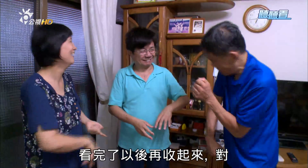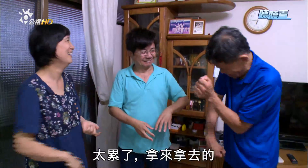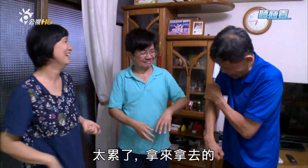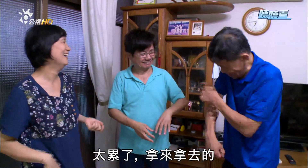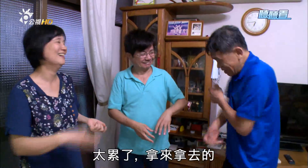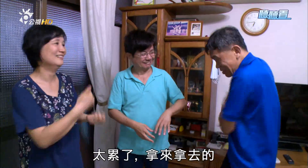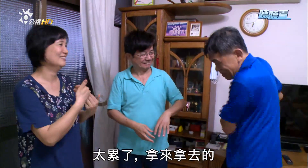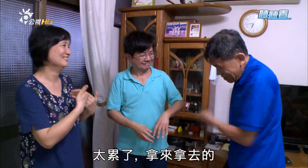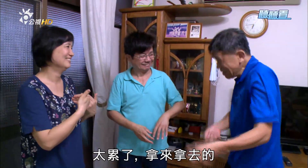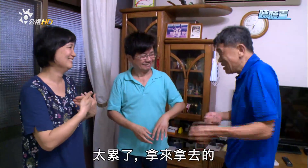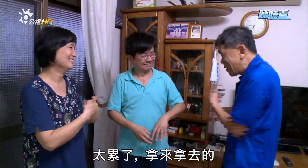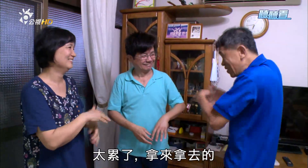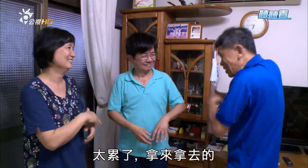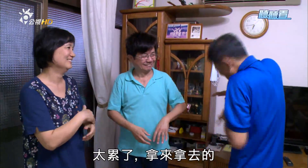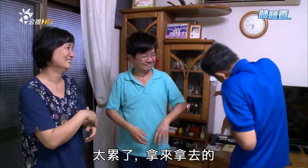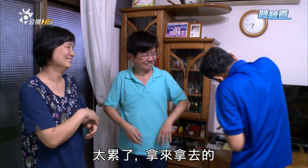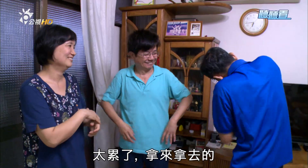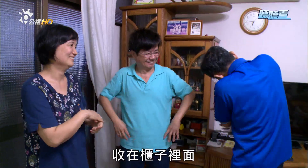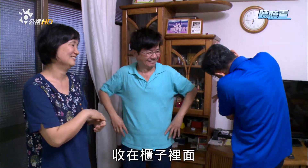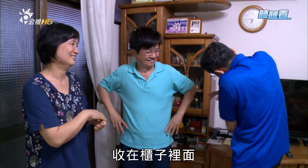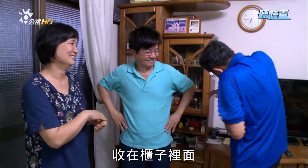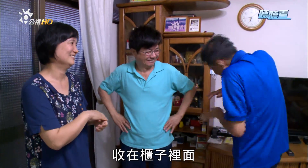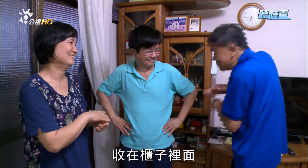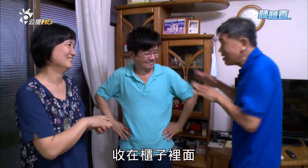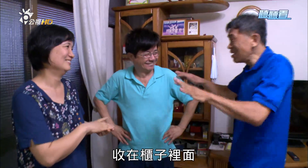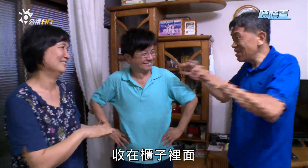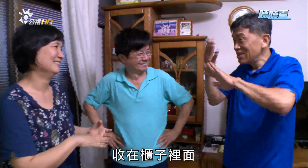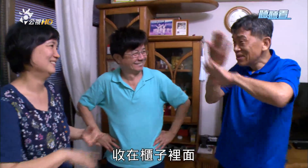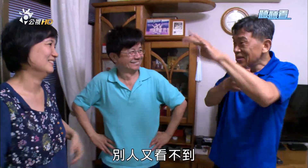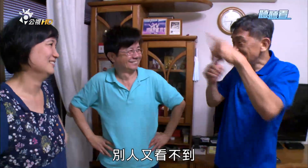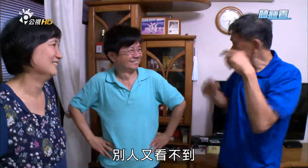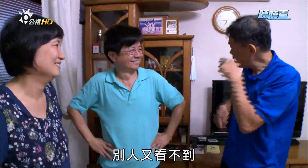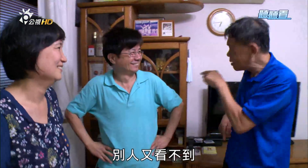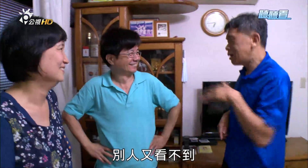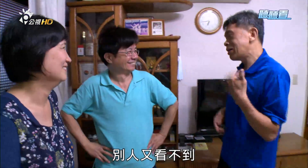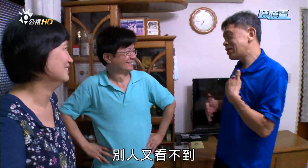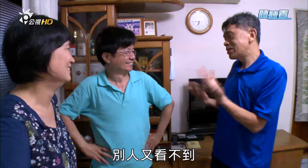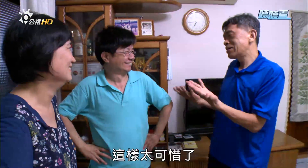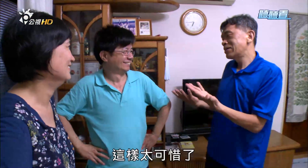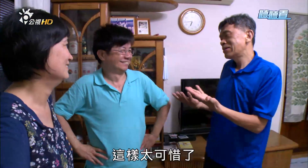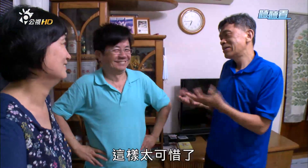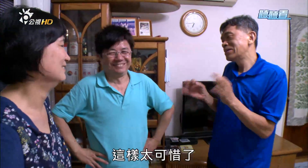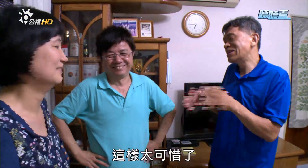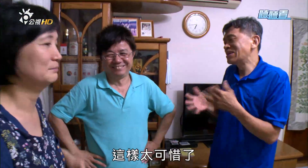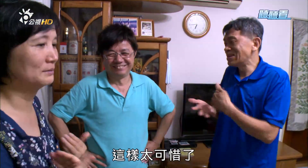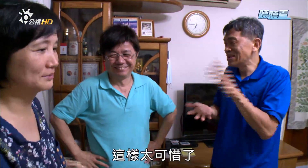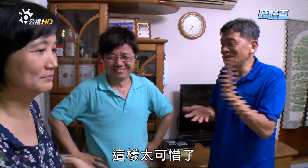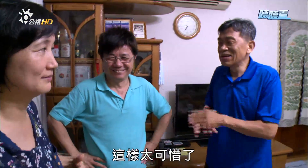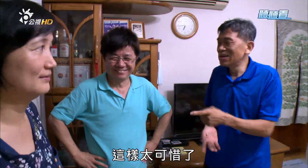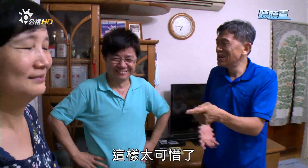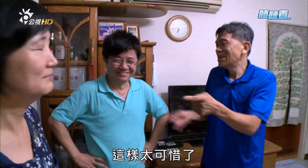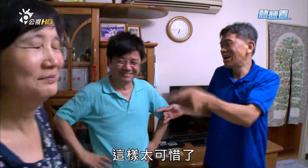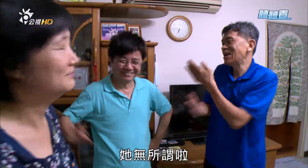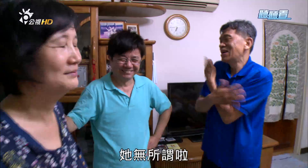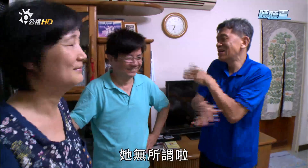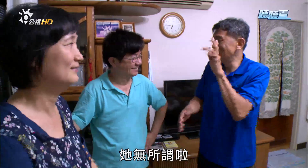太累了，拿来拿去的，收在柜子里面啊，别人又看不到，这样太可惜了。他无所谓